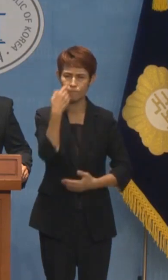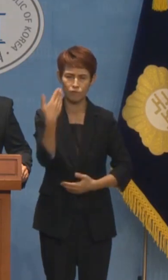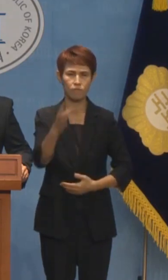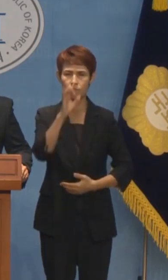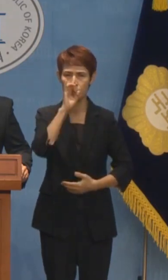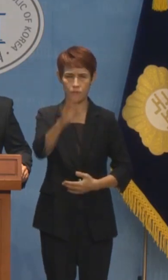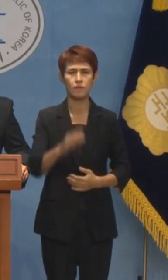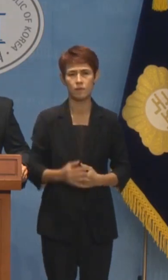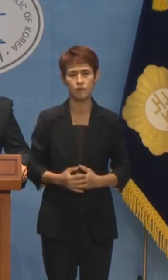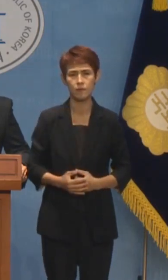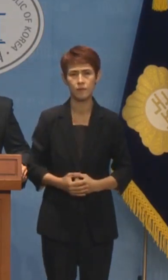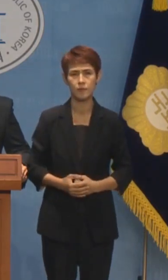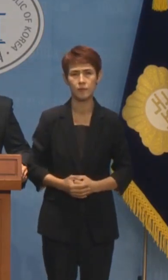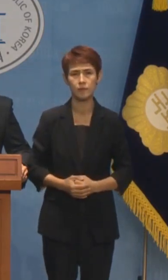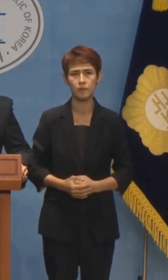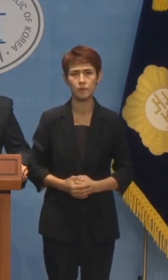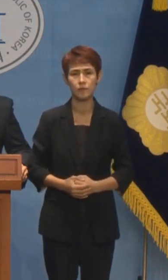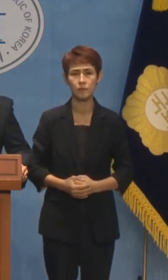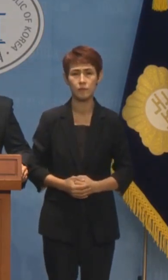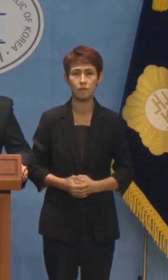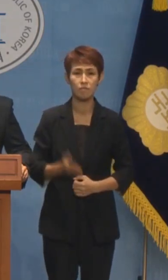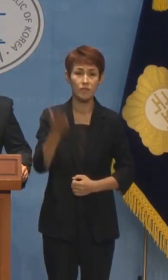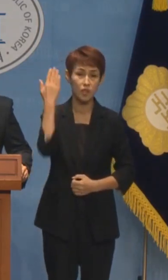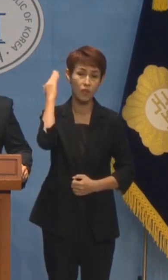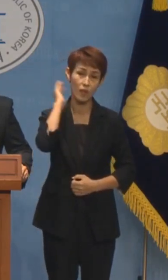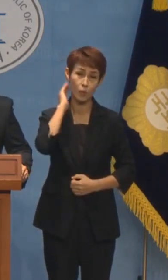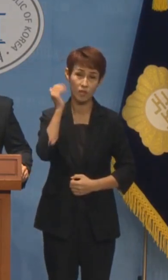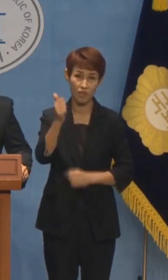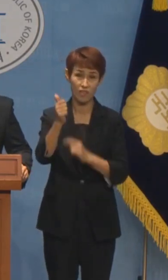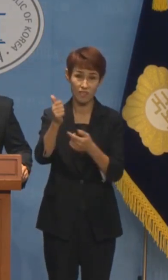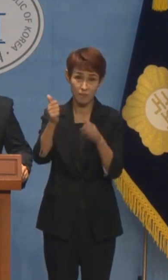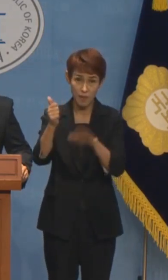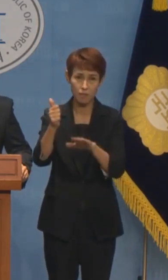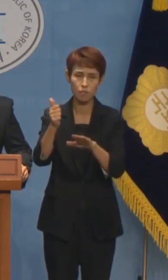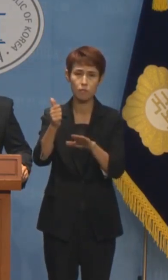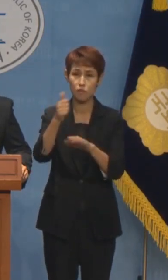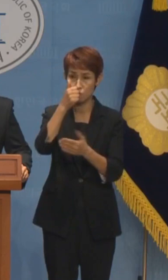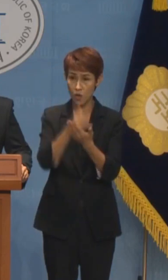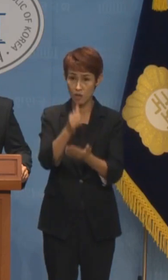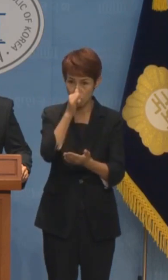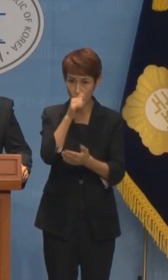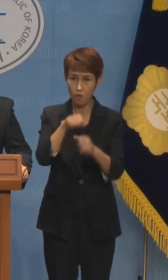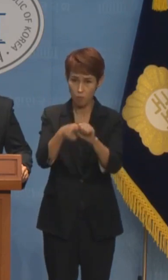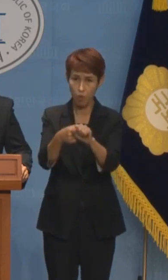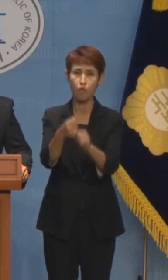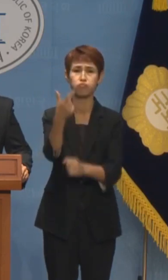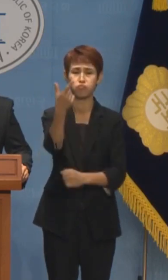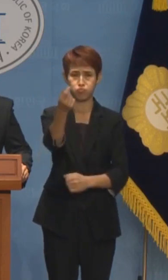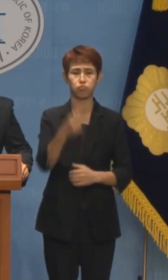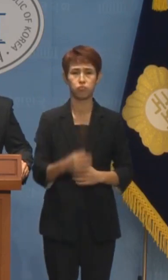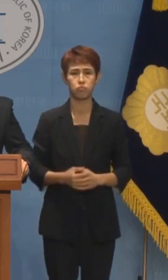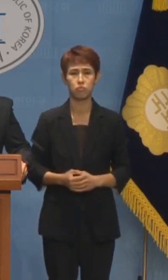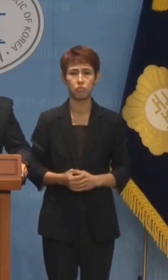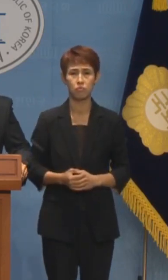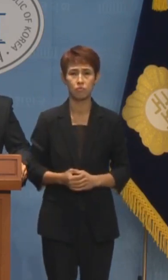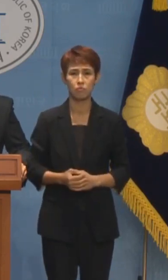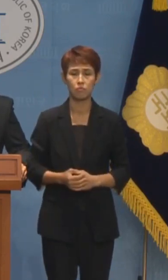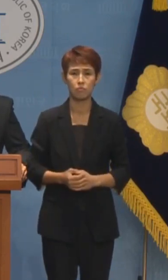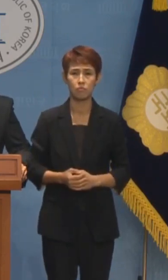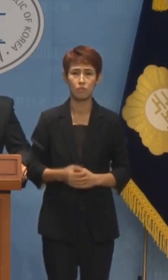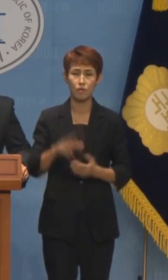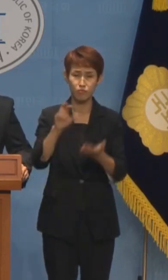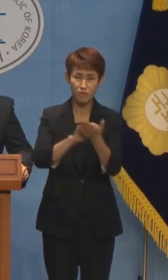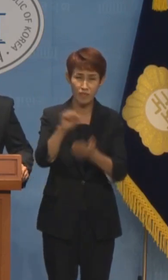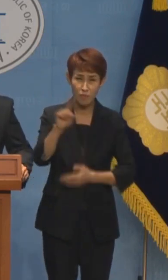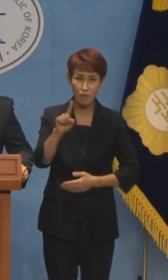없어야 됩니다 전직 대통령이 예외일 수 없습니다 그러나 문제는 동무 등